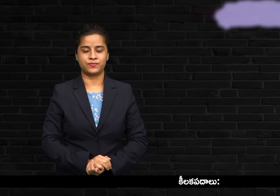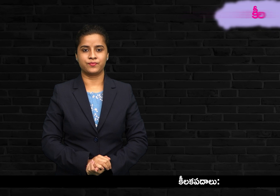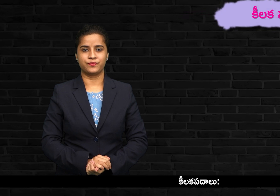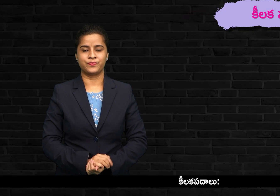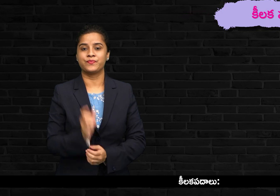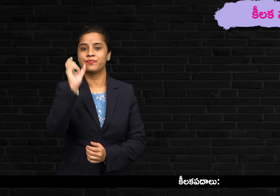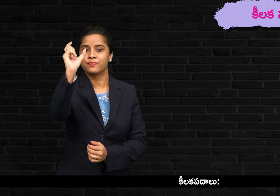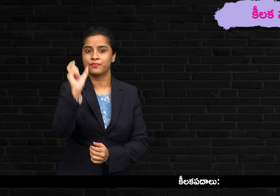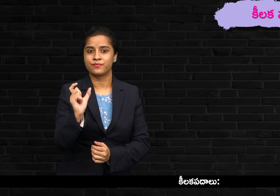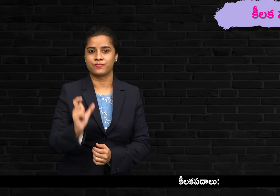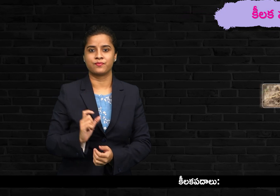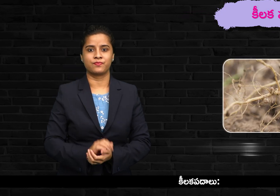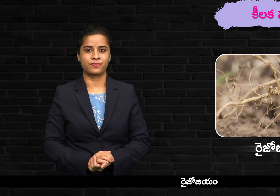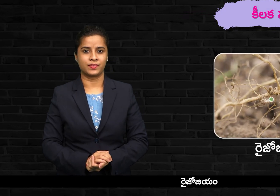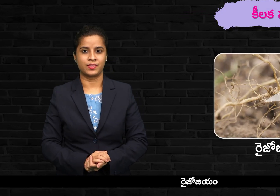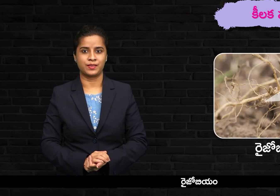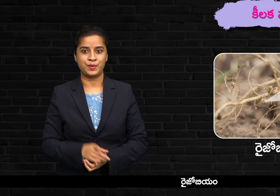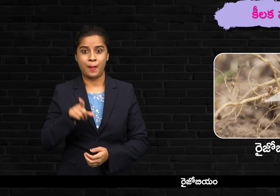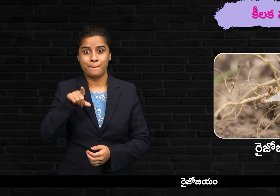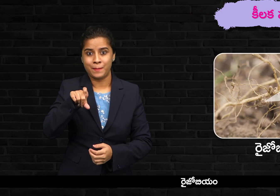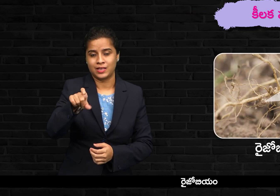కీలక పదాలు: రైజోబియం,